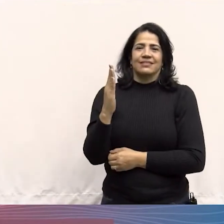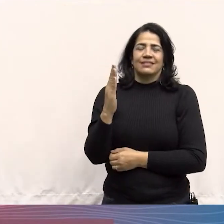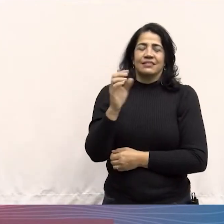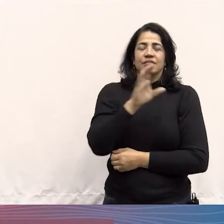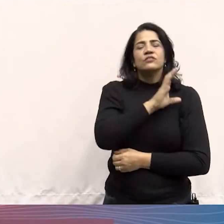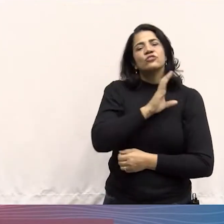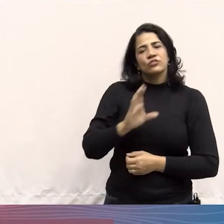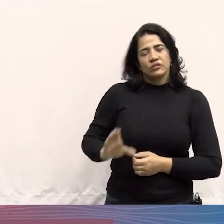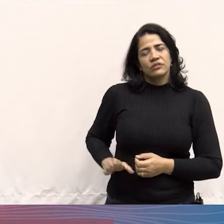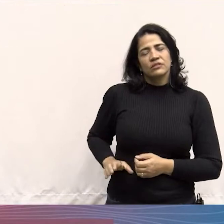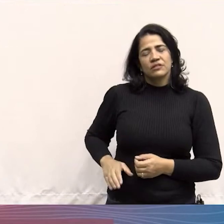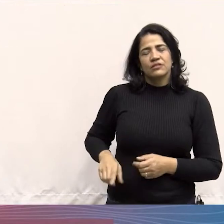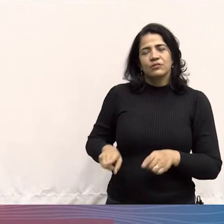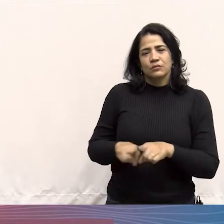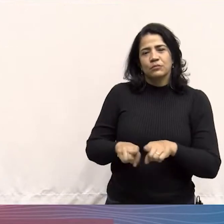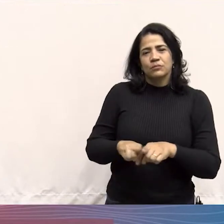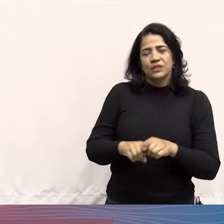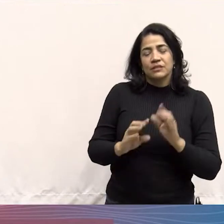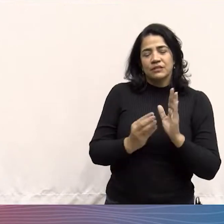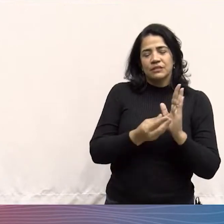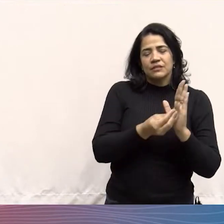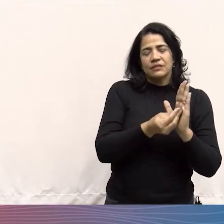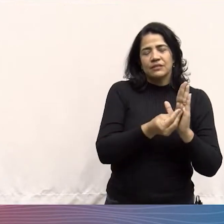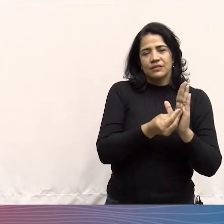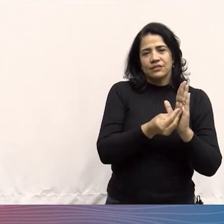plenitude. Vamos para